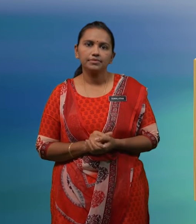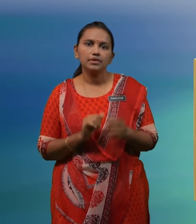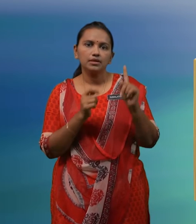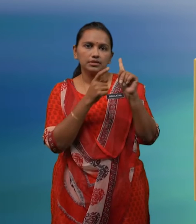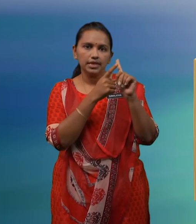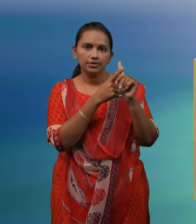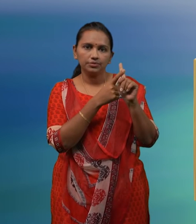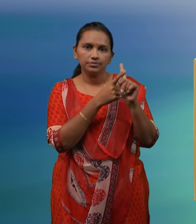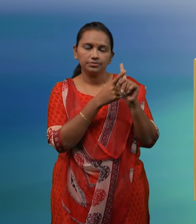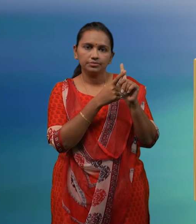1.